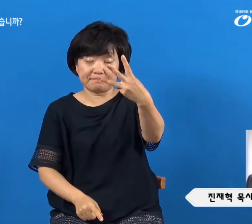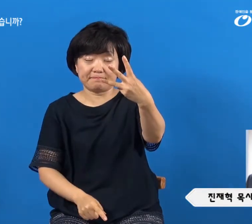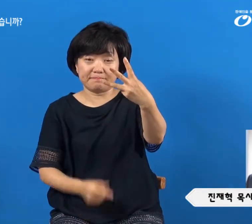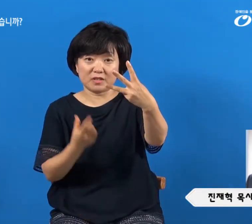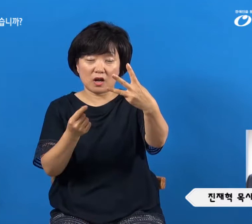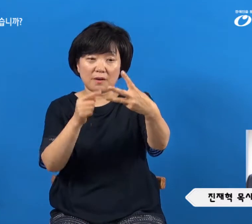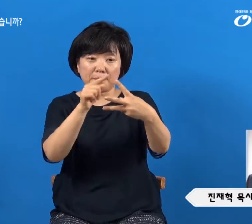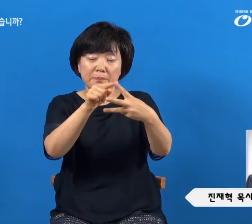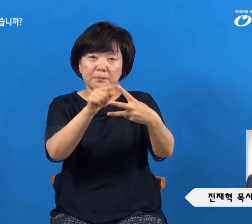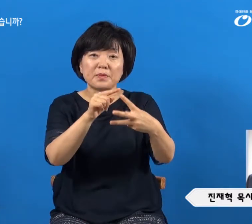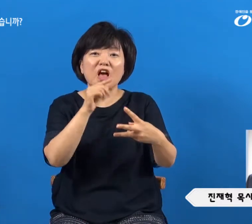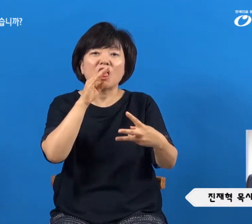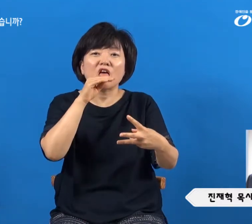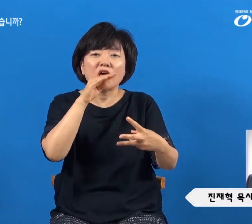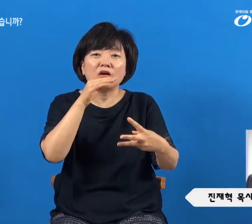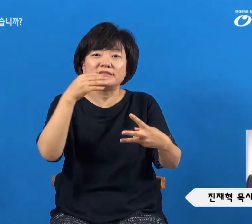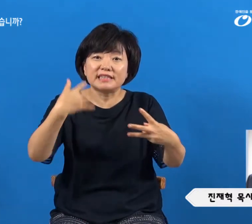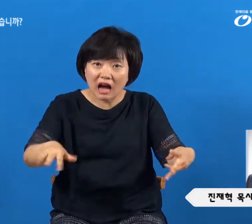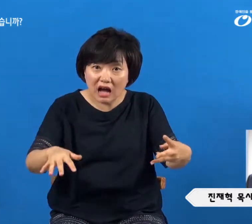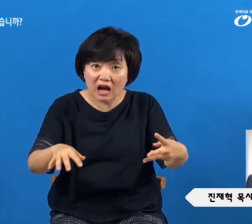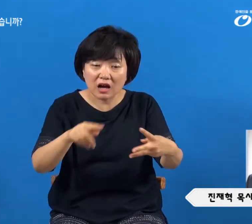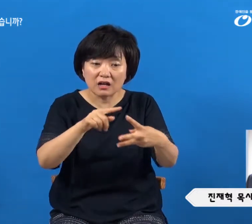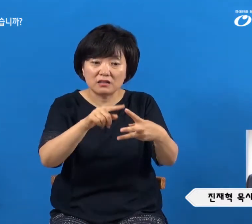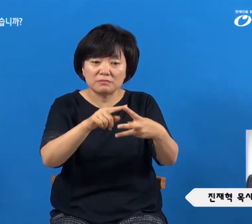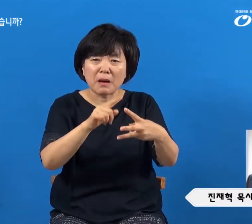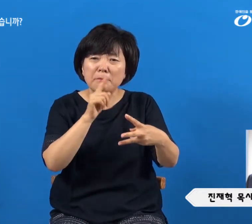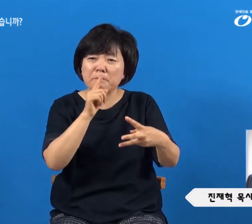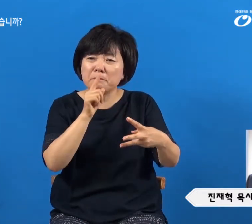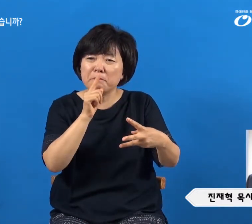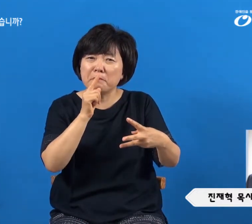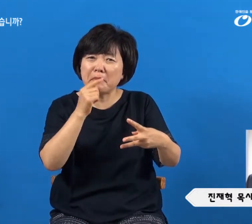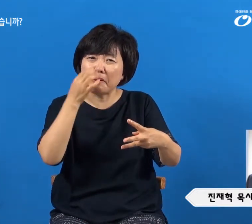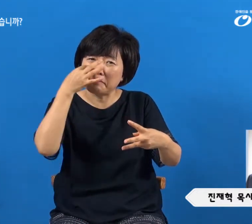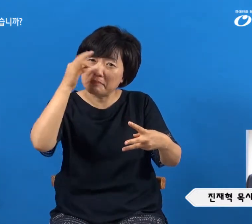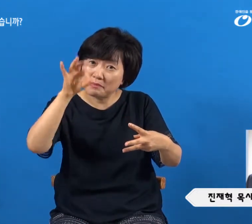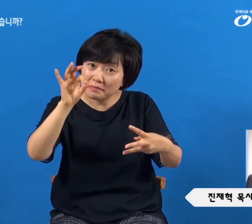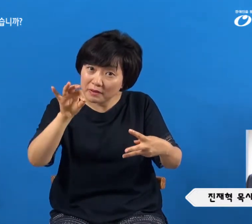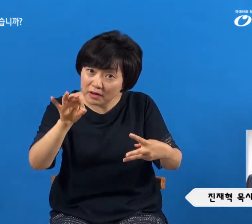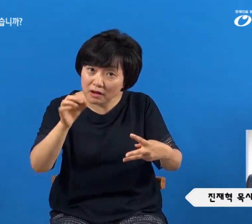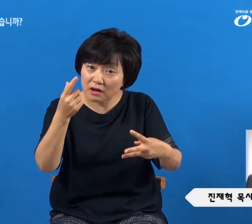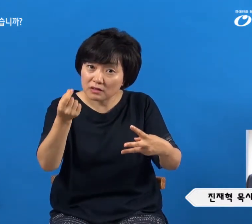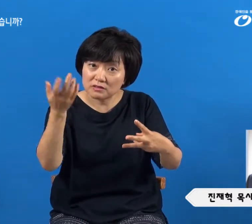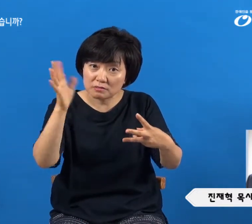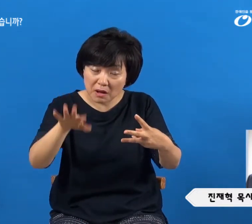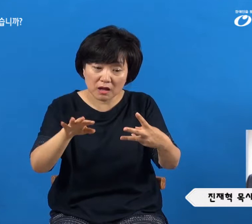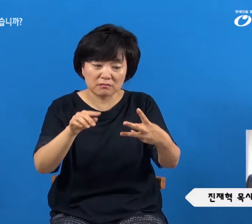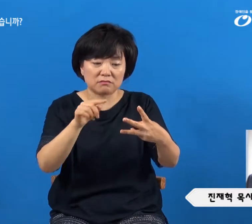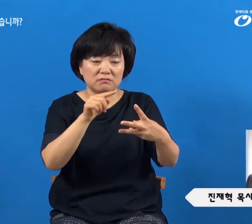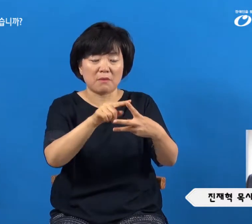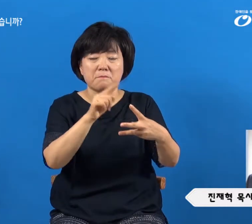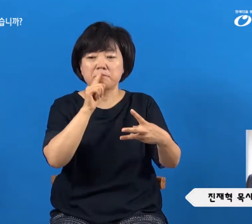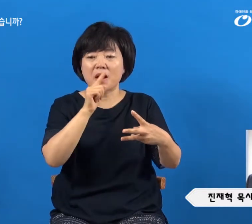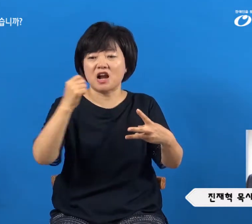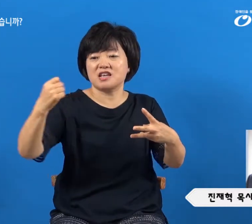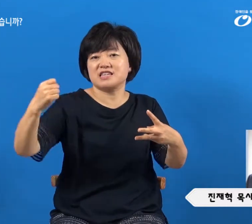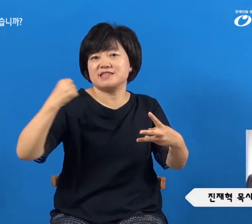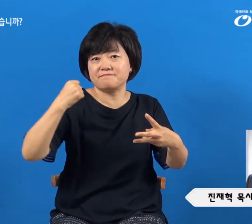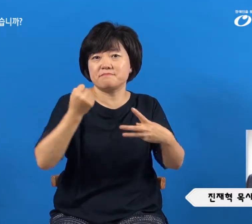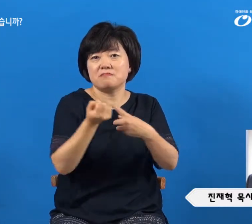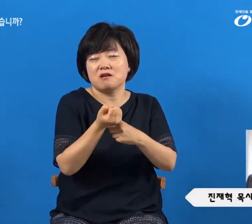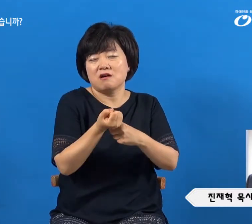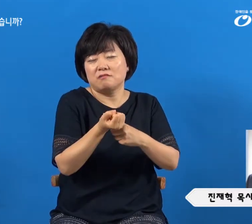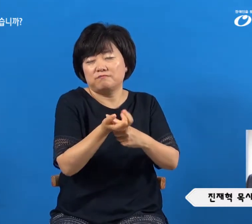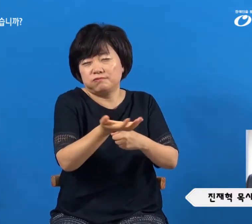이 혀가 작지만 말이 아무것도 아닌 것 같지만 이 말 한마디가 작은 지체인 혀가